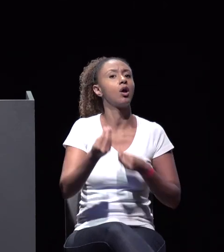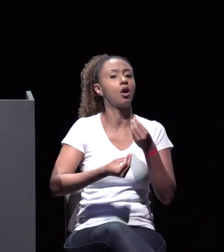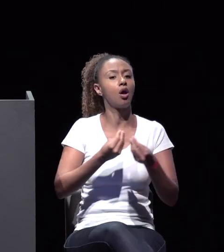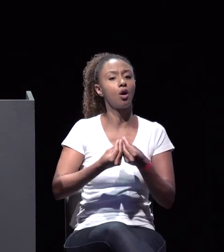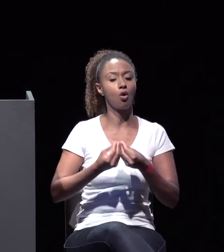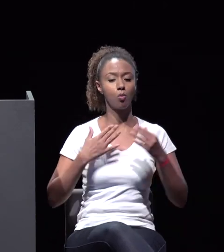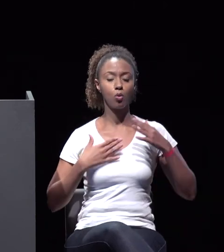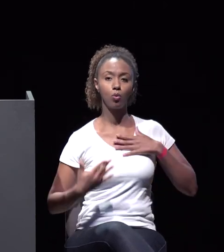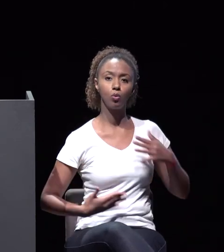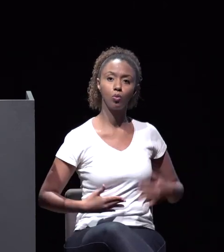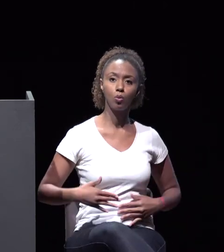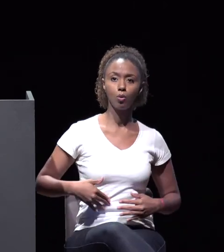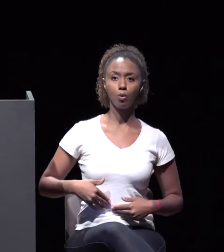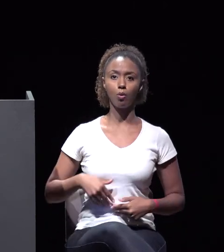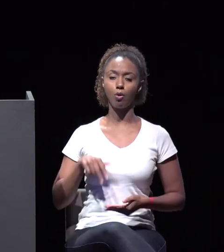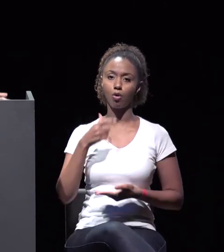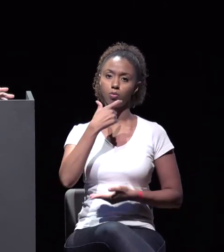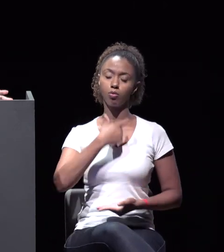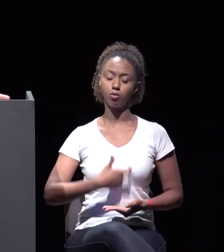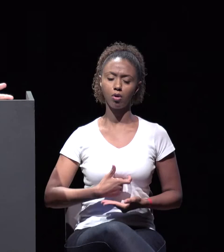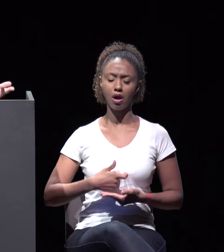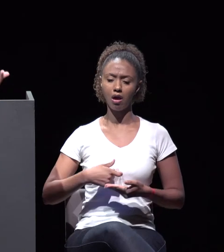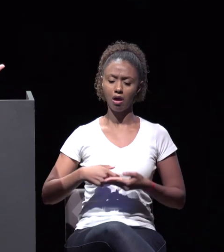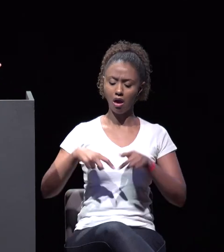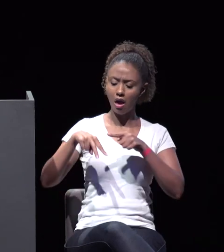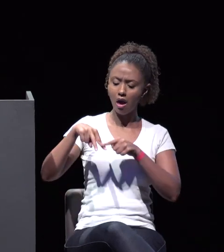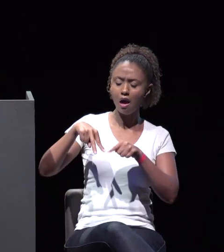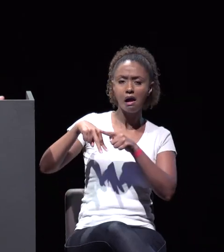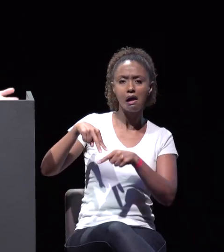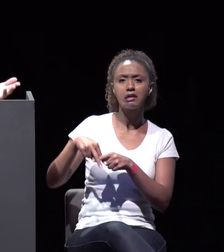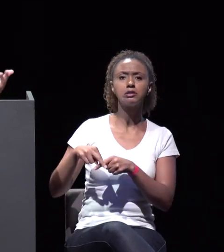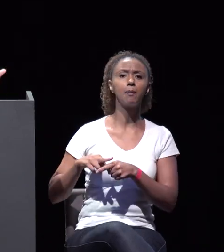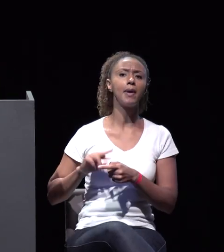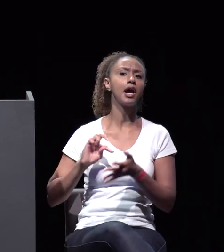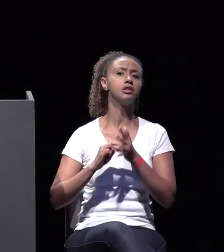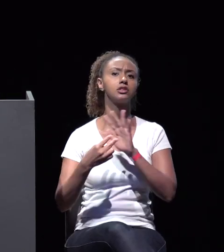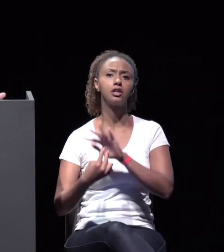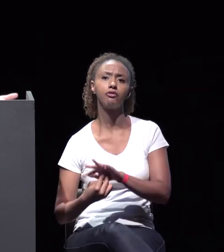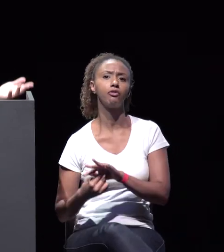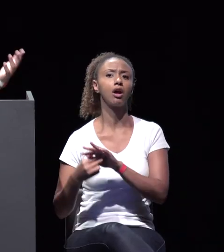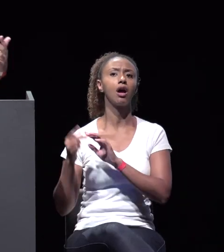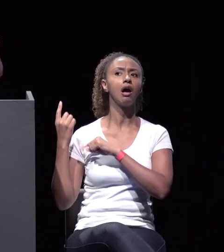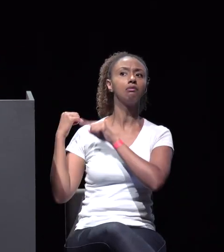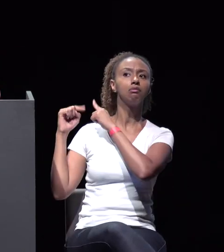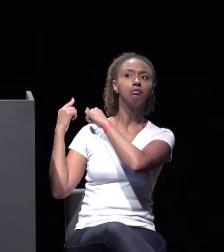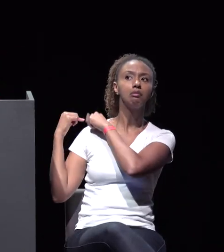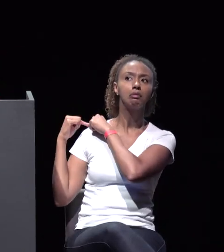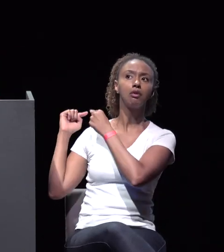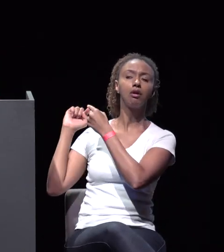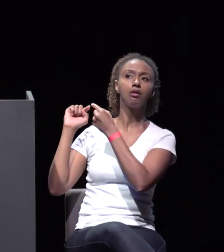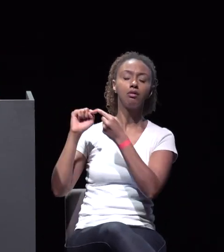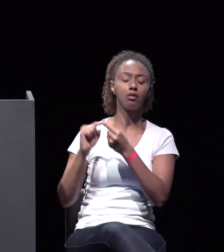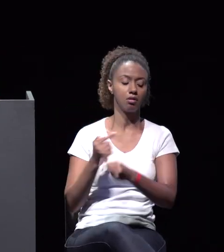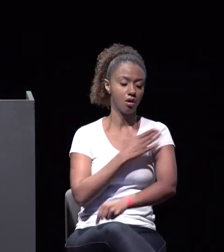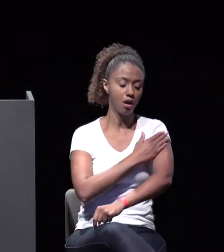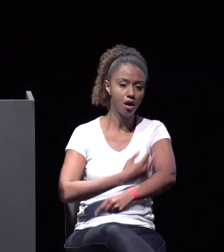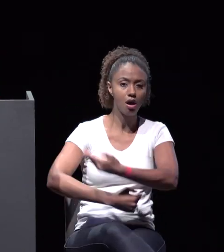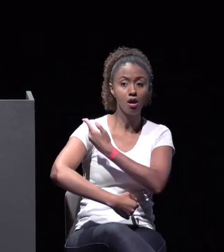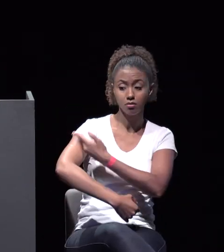né por exemplo é o que as pernas representam os ancestrais ascendência e os braços a